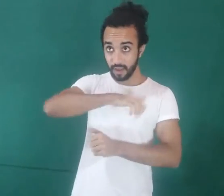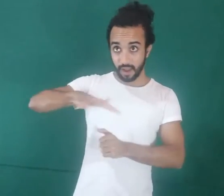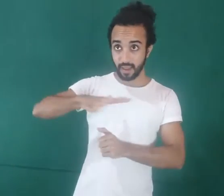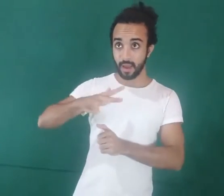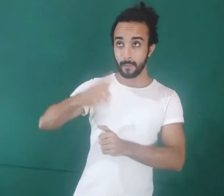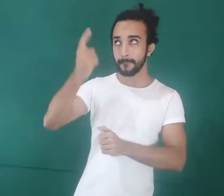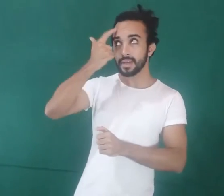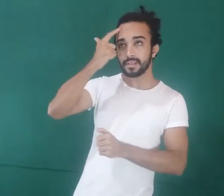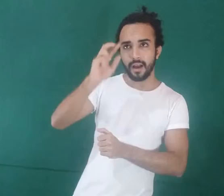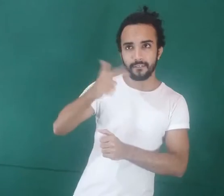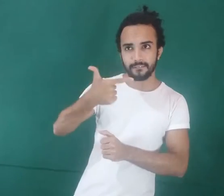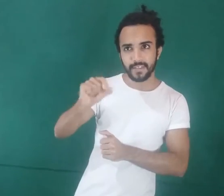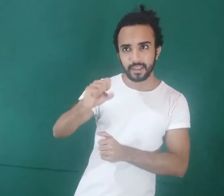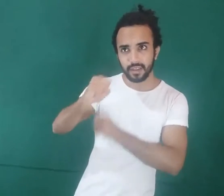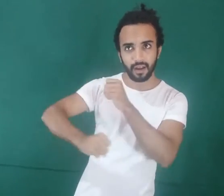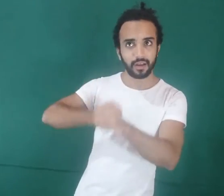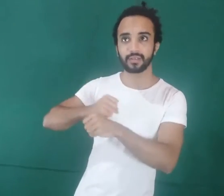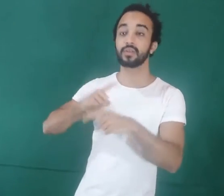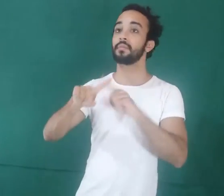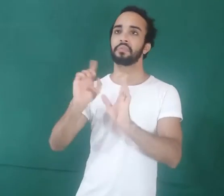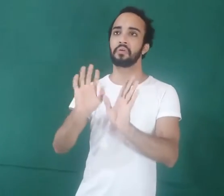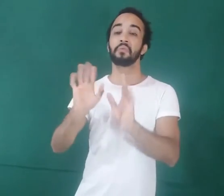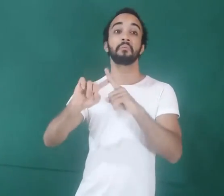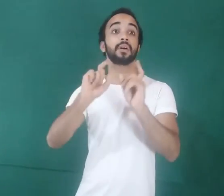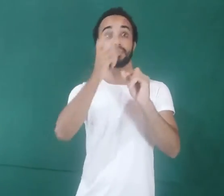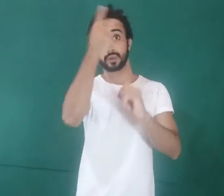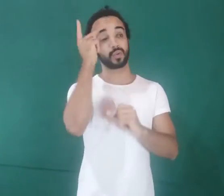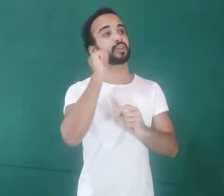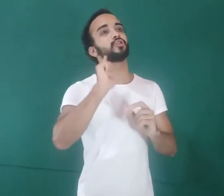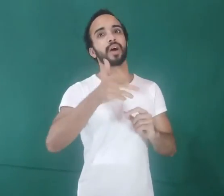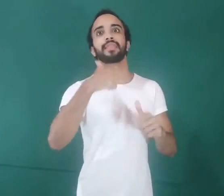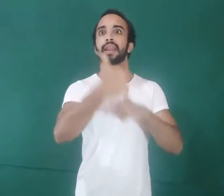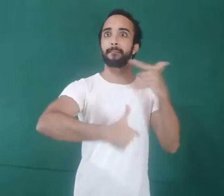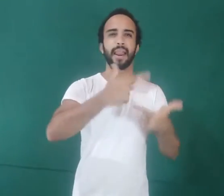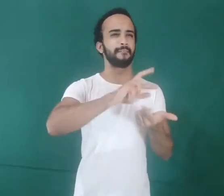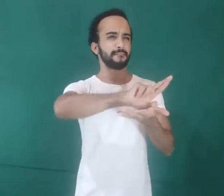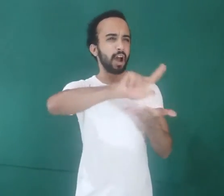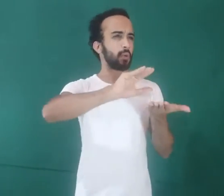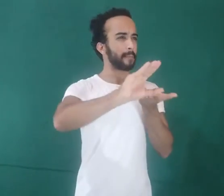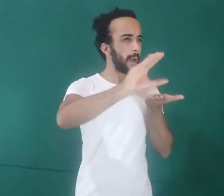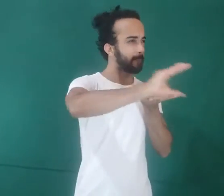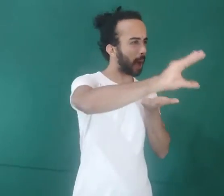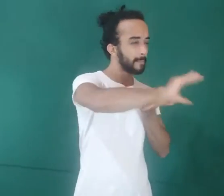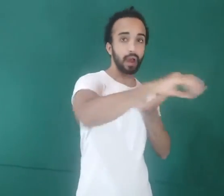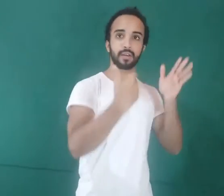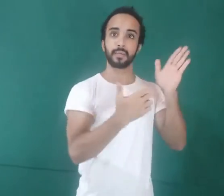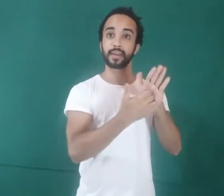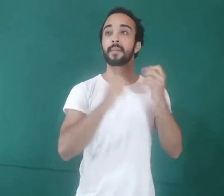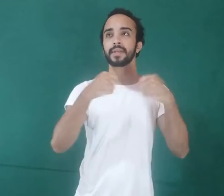com milhões de investimentos, a pessoa já está imaginando daqui a 20 anos onde é que a empresa dela vai estar. Tu acha que o Google não